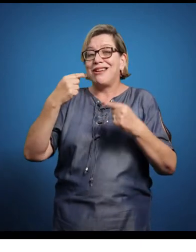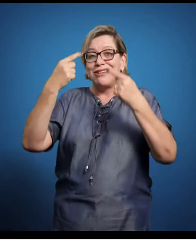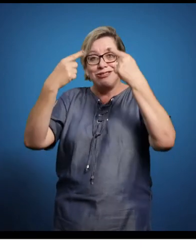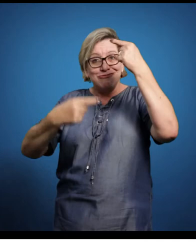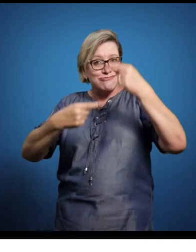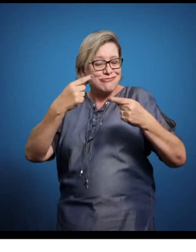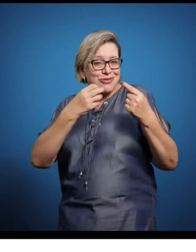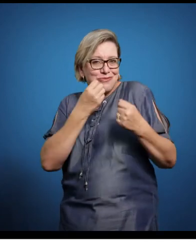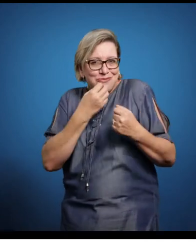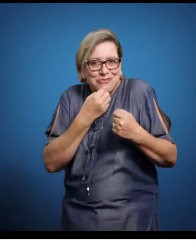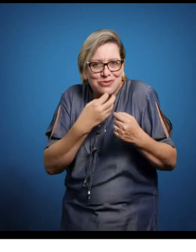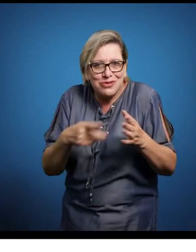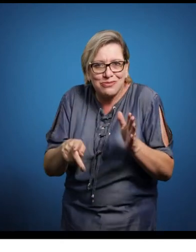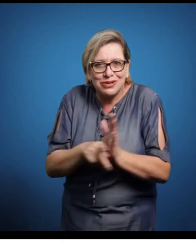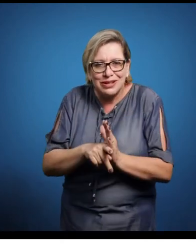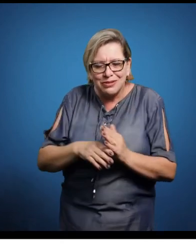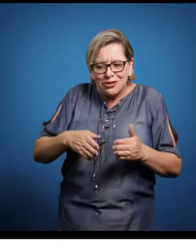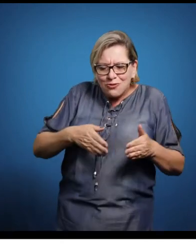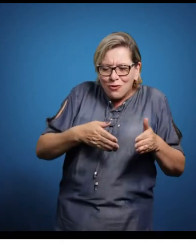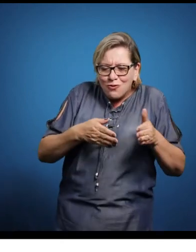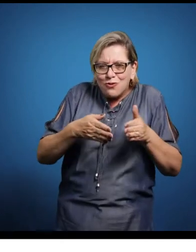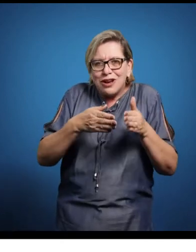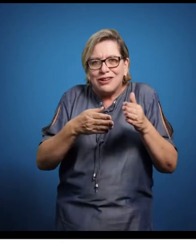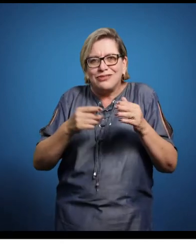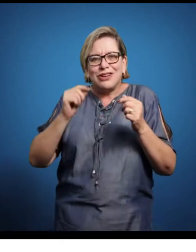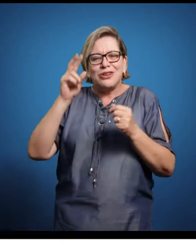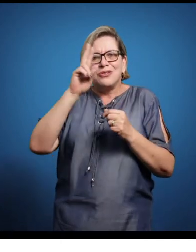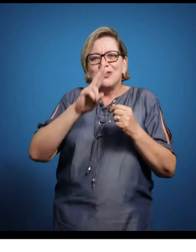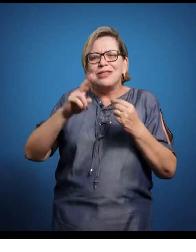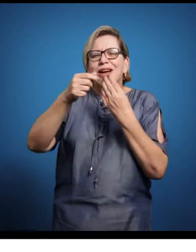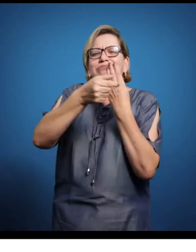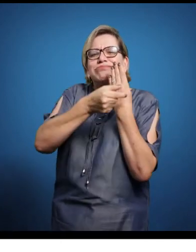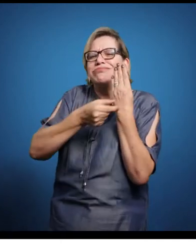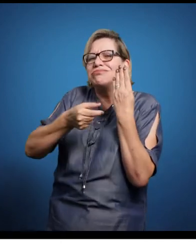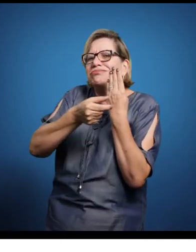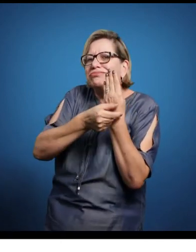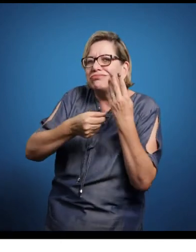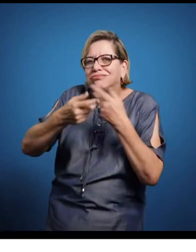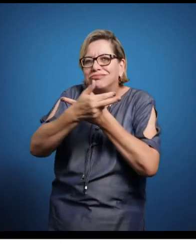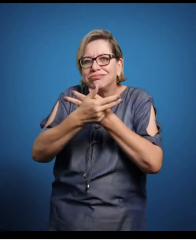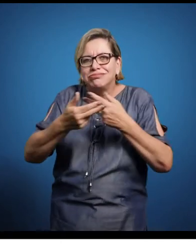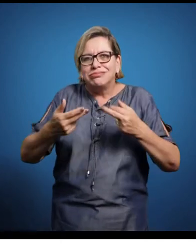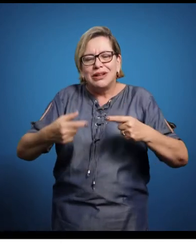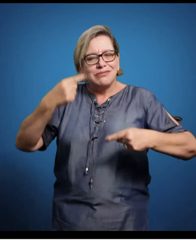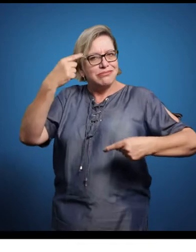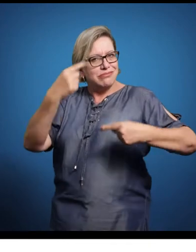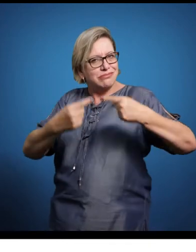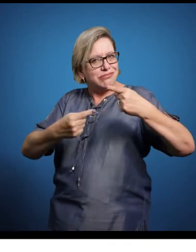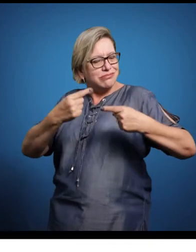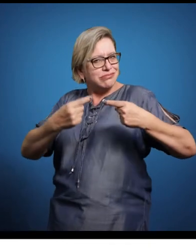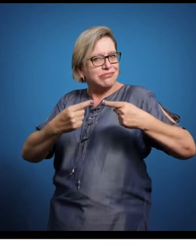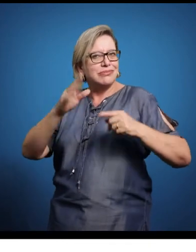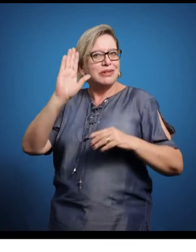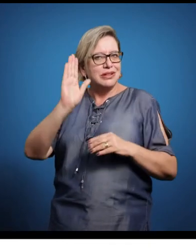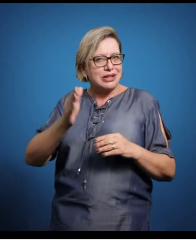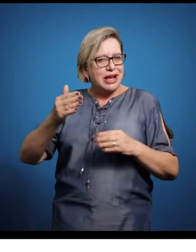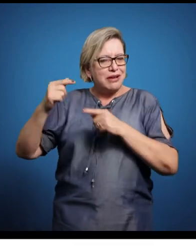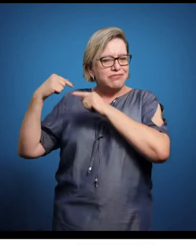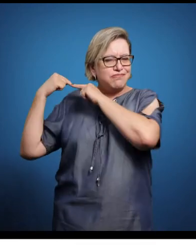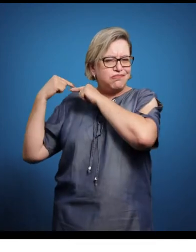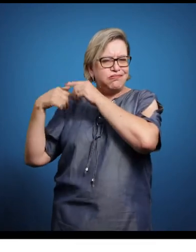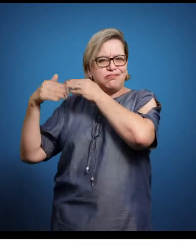a gente vai fazer um percurso é referencial de teóricos que discutiram a política seja na antiguidade clássica